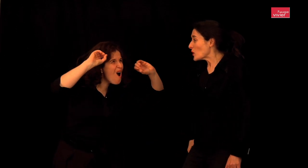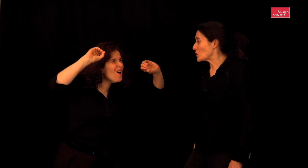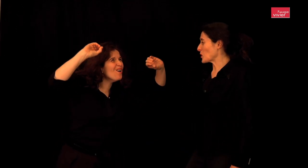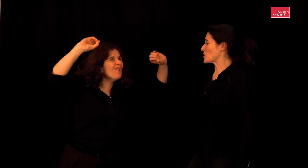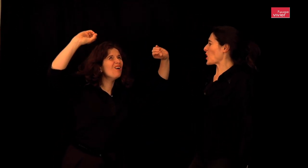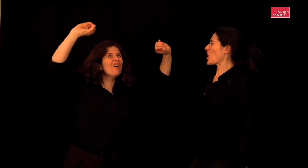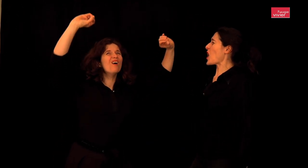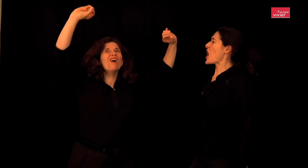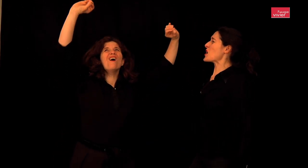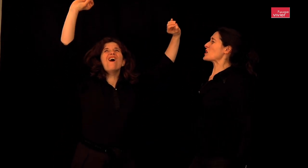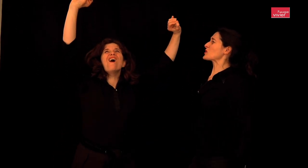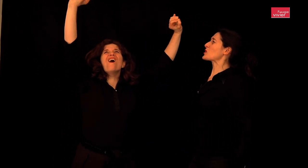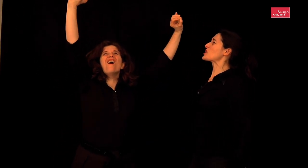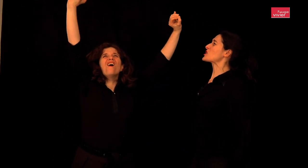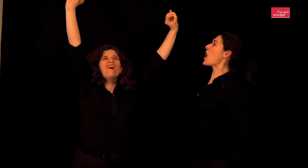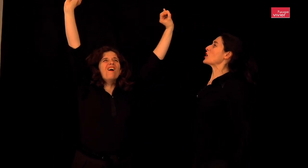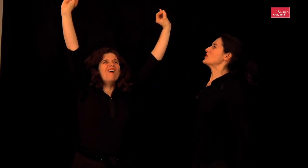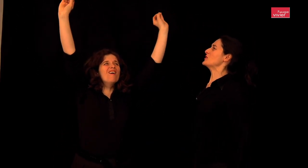de grandes cornes